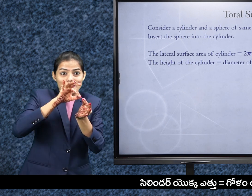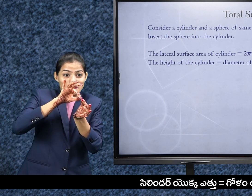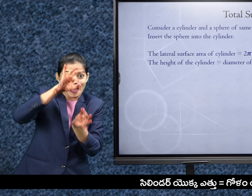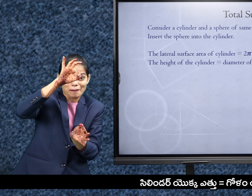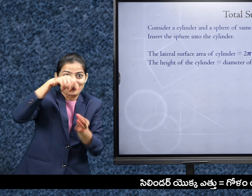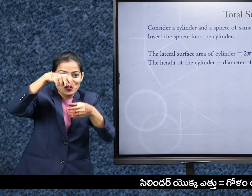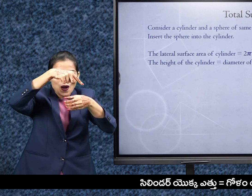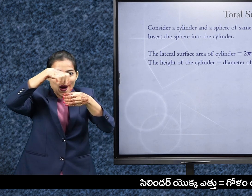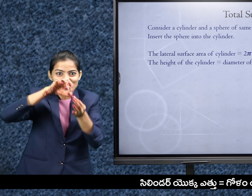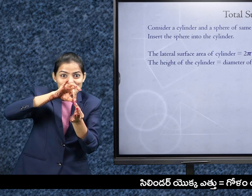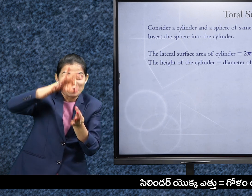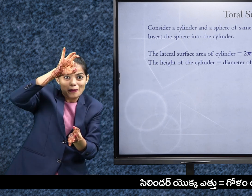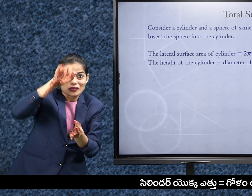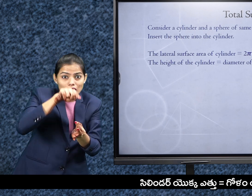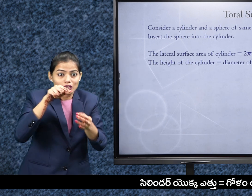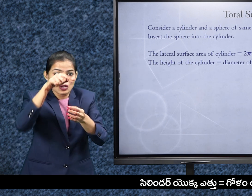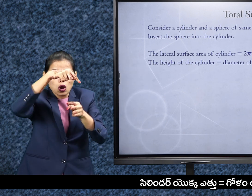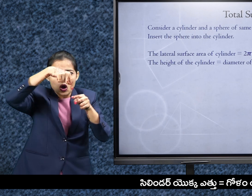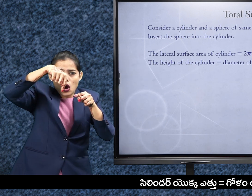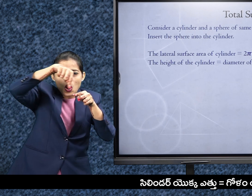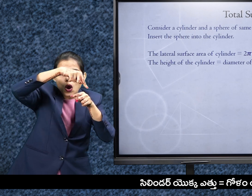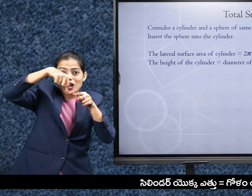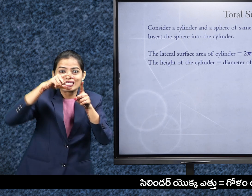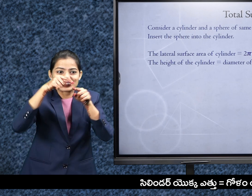సిలిండర్ యొక్క ఎత్తు గోళం యొక్క వ్యాసం